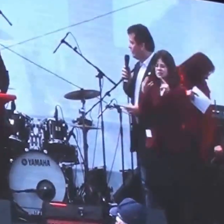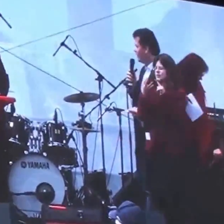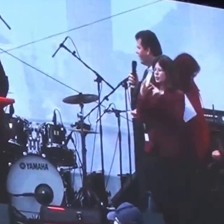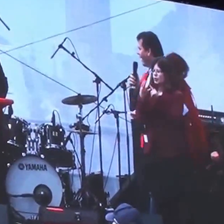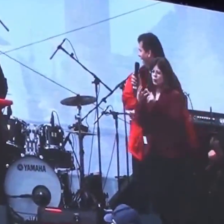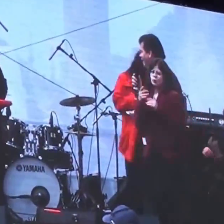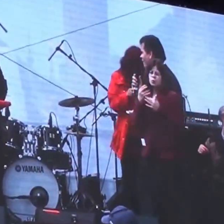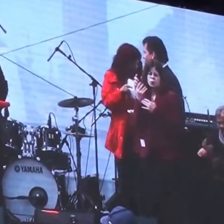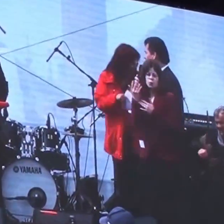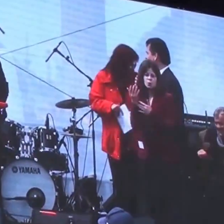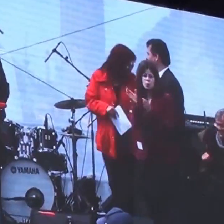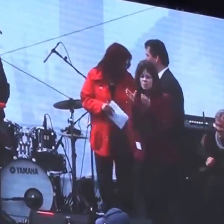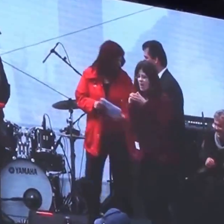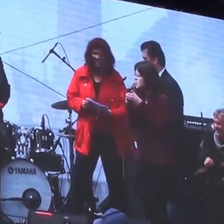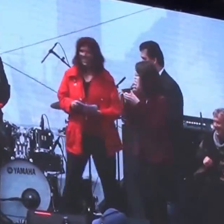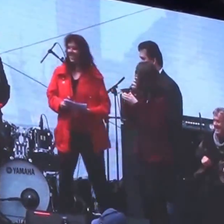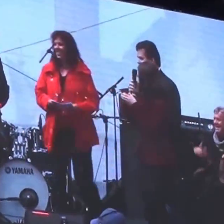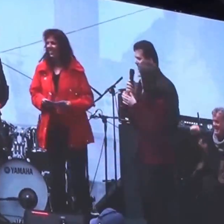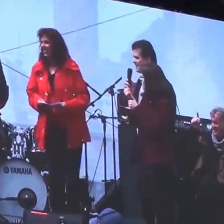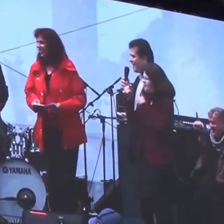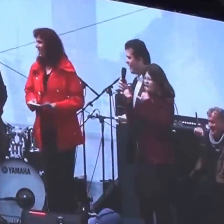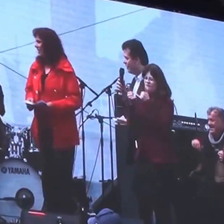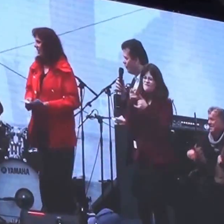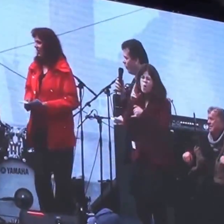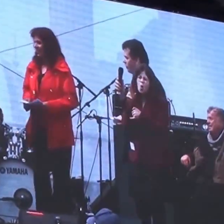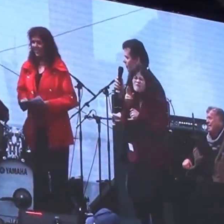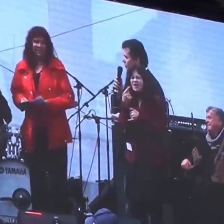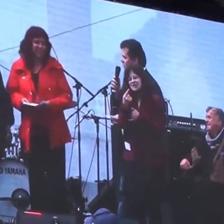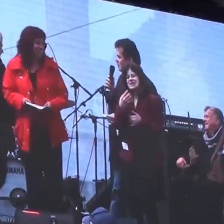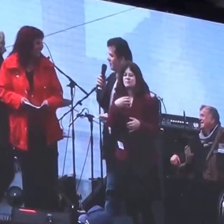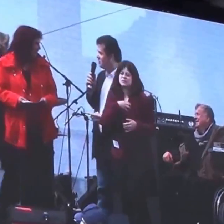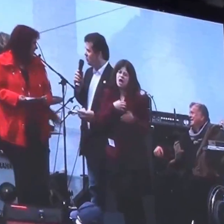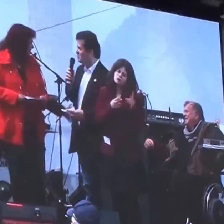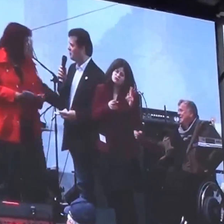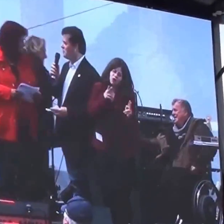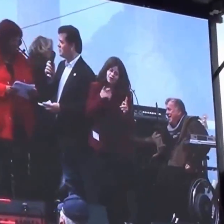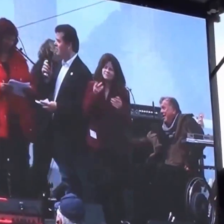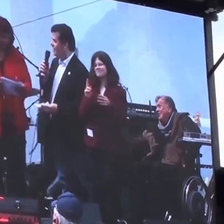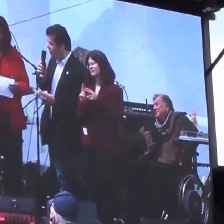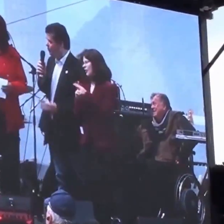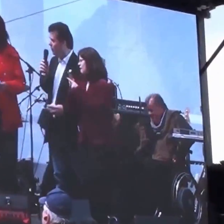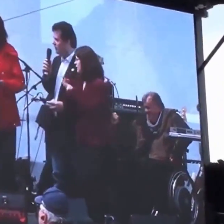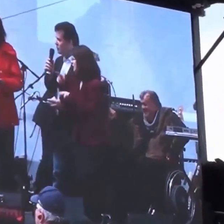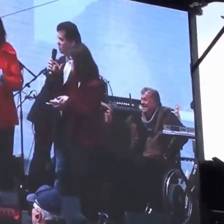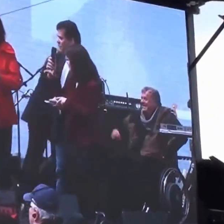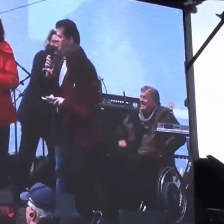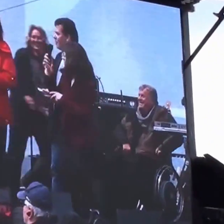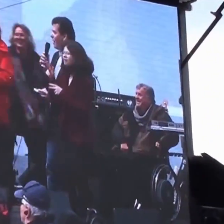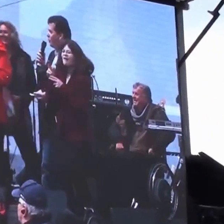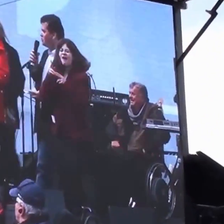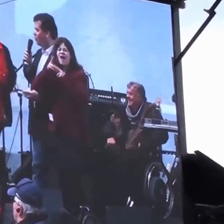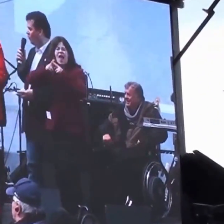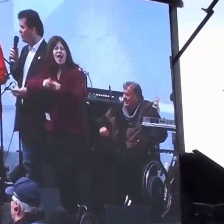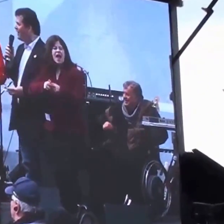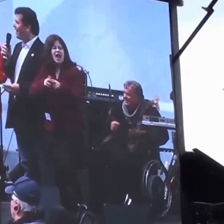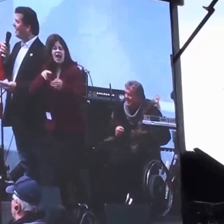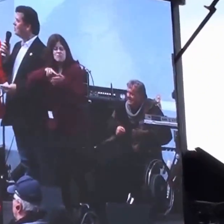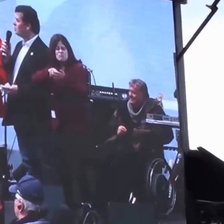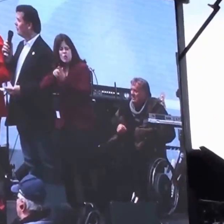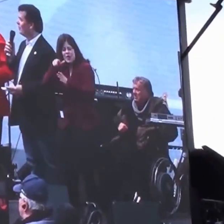Grünen eigentlich Corinna Rüffer. Sie ist krank geworden und deswegen ist kurzfristig der rentenpolitische Sprecher Markus